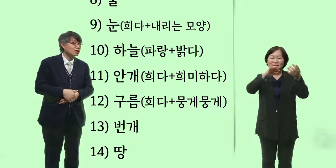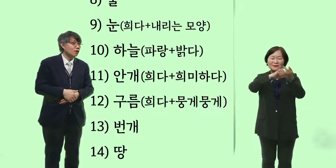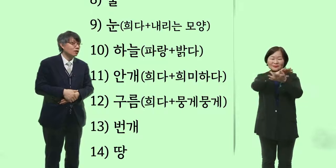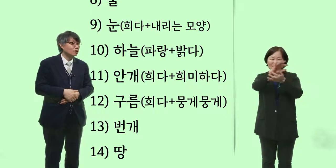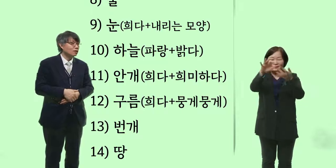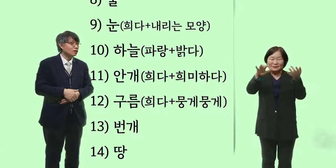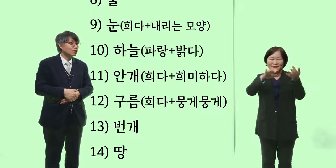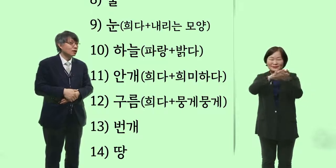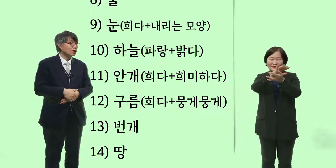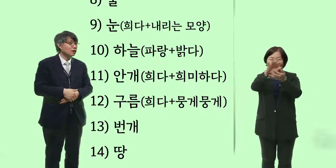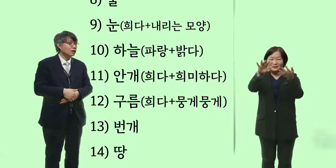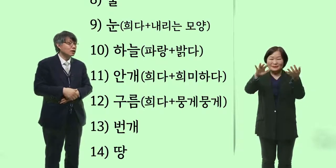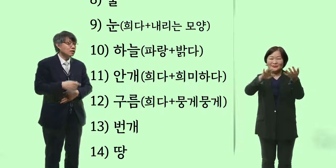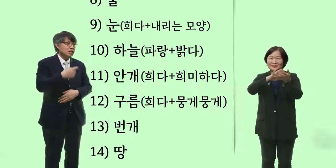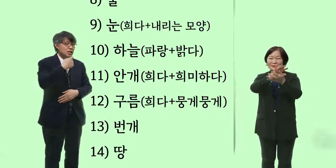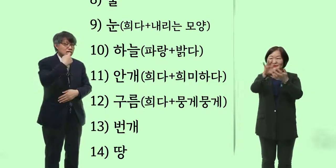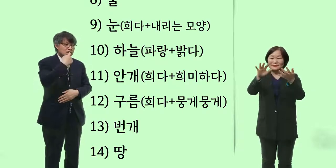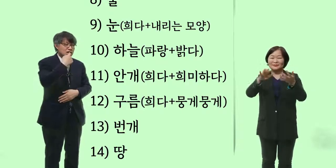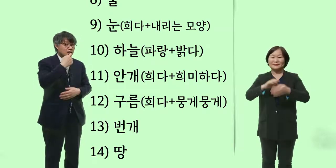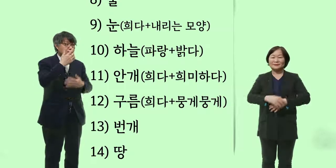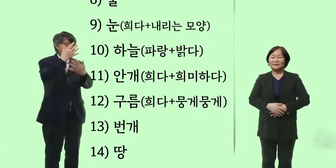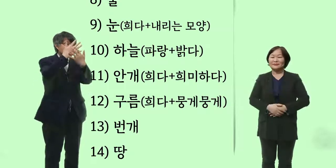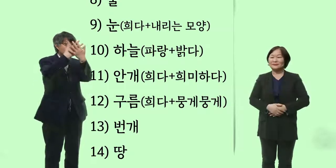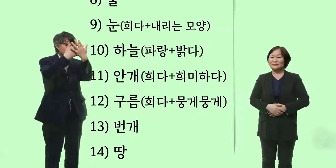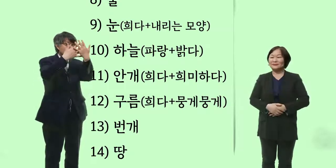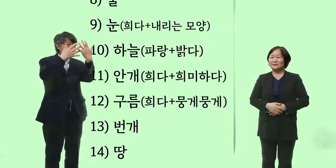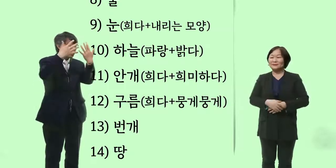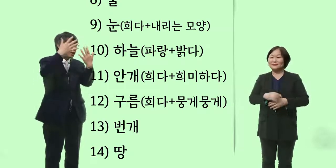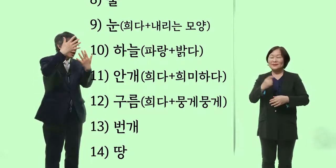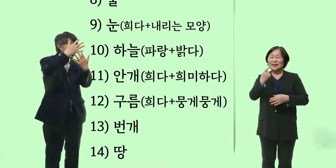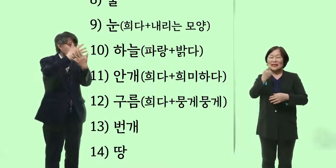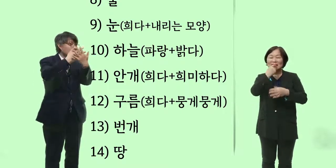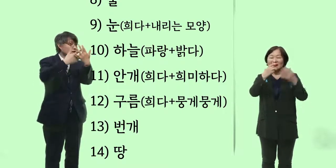흰색이죠. 네, 안개는 희미하게